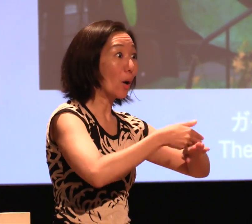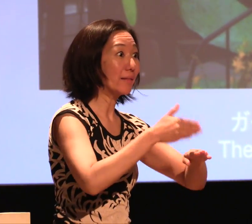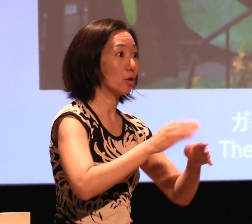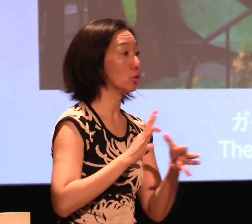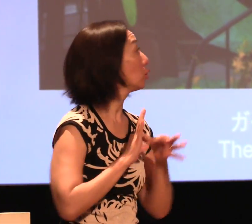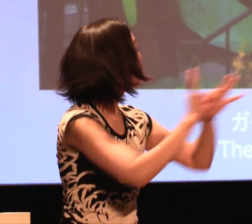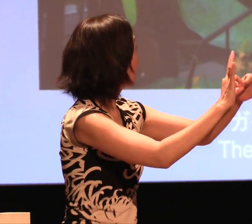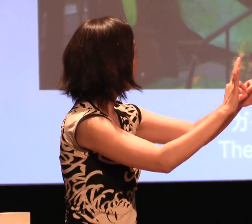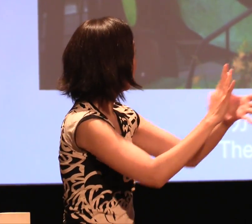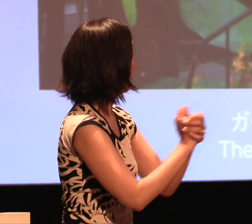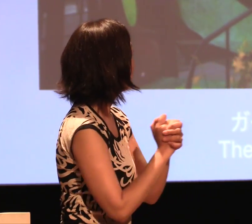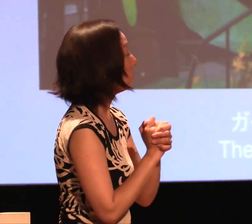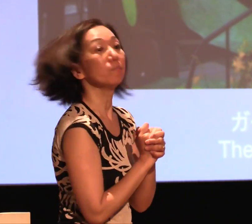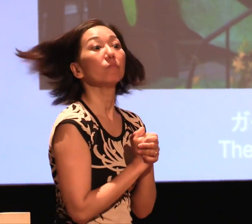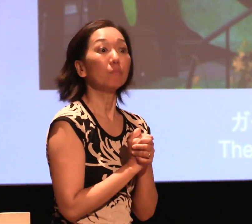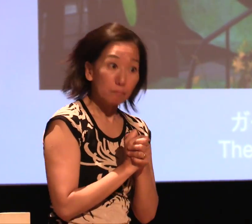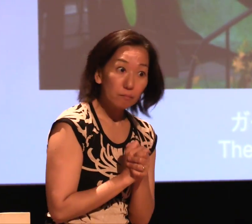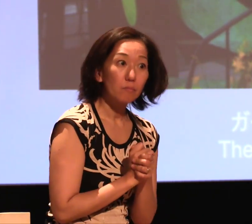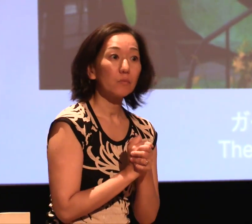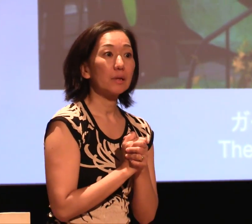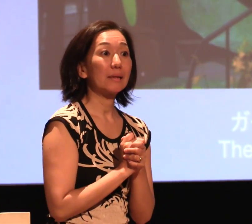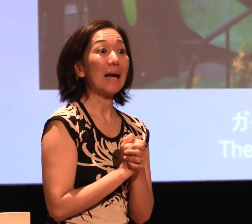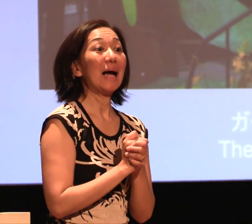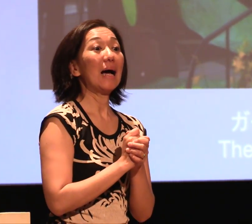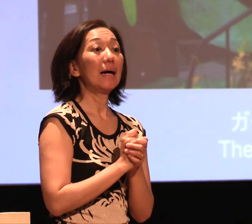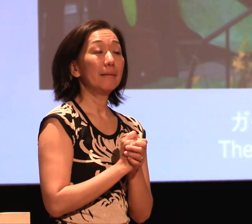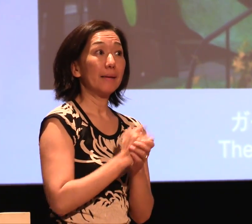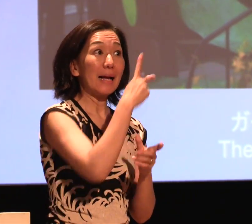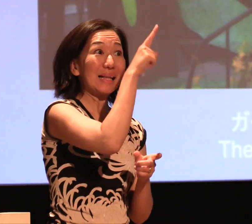されるべきだ。それで練習を開始しました。